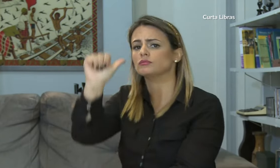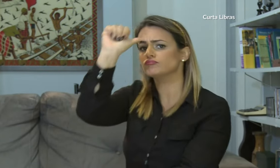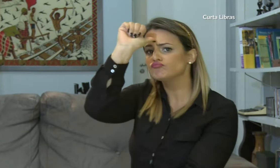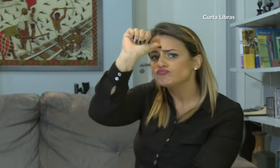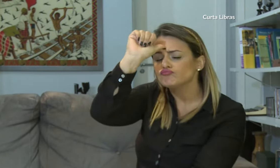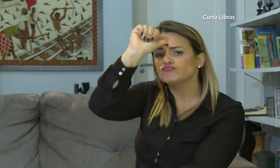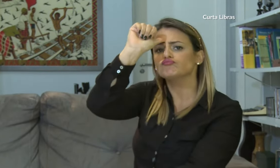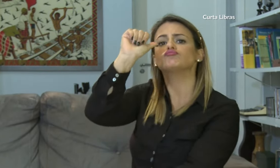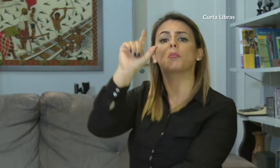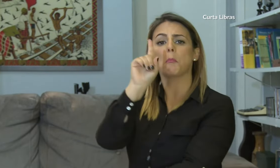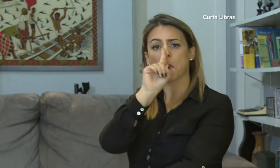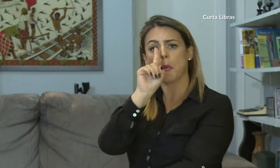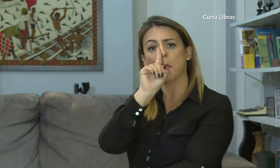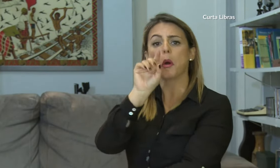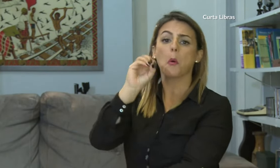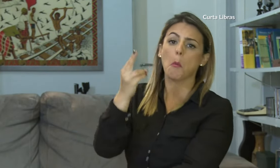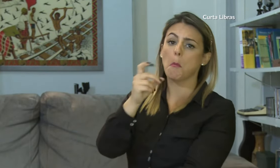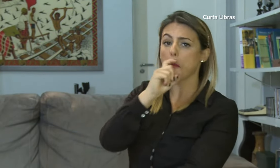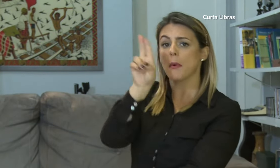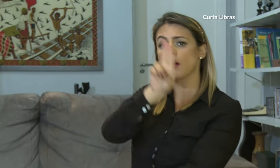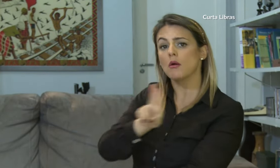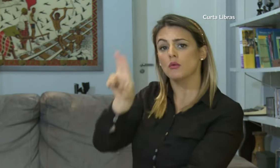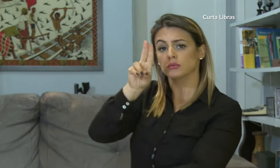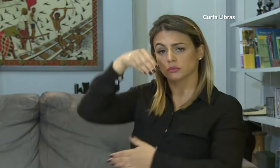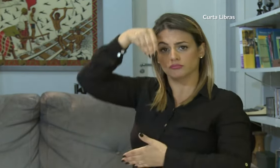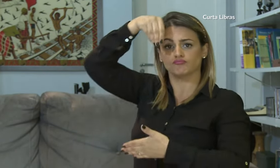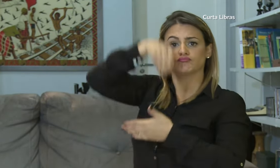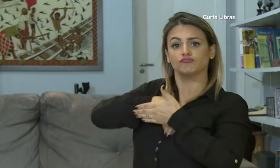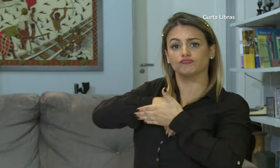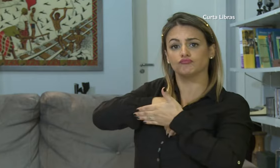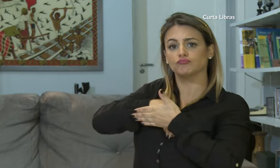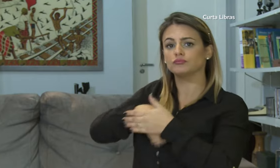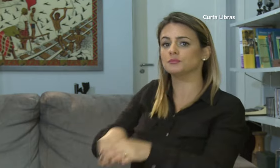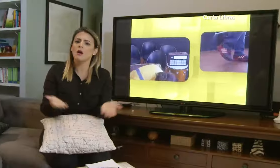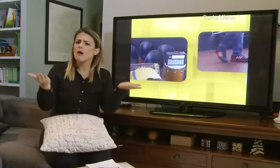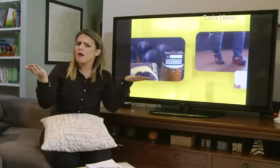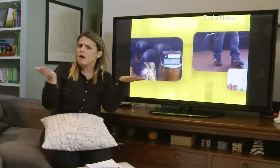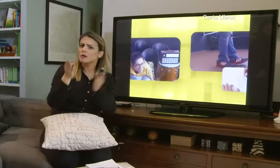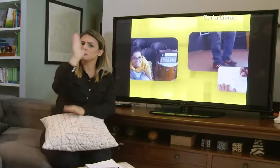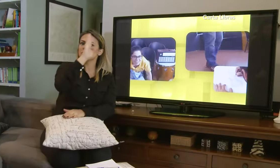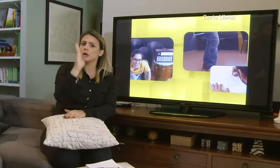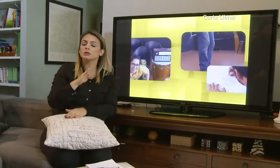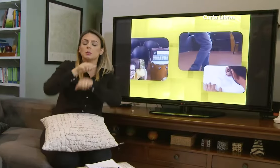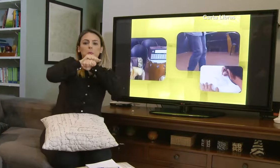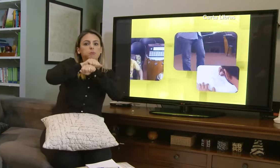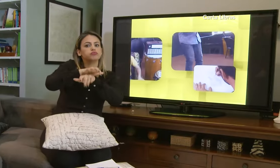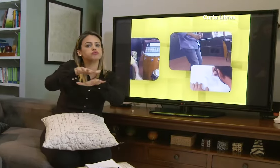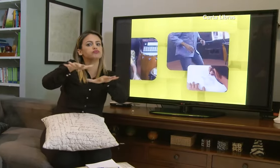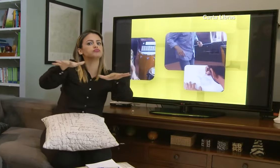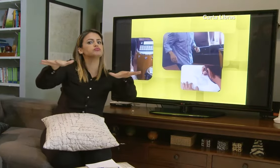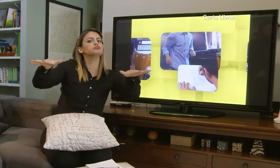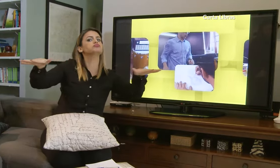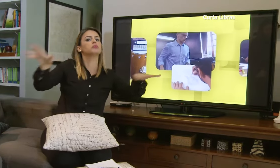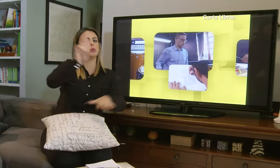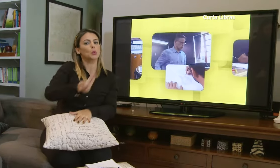a África e a Índia. No Brasil, tem aumentado o número de pais que utilizam o sling.